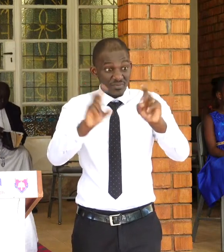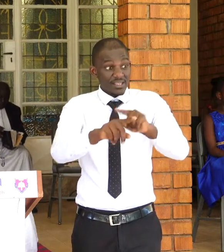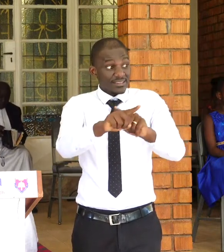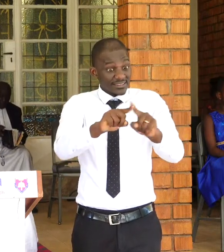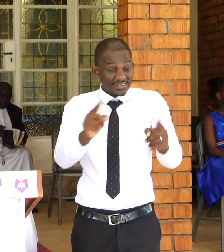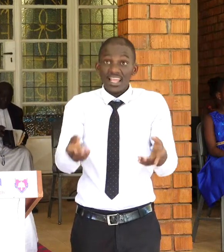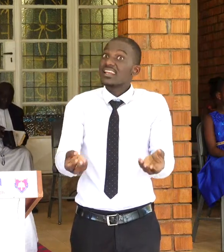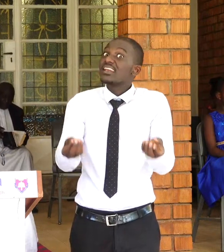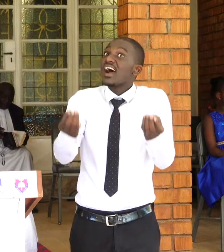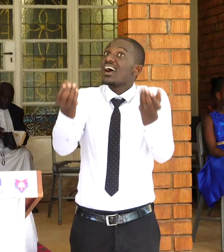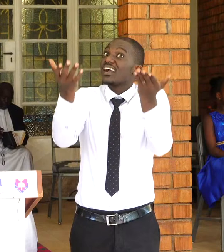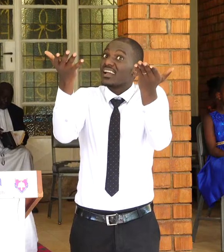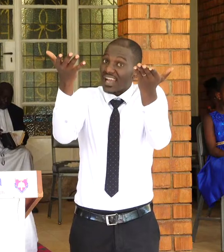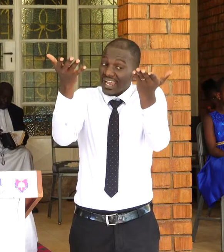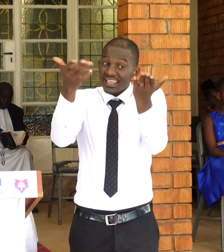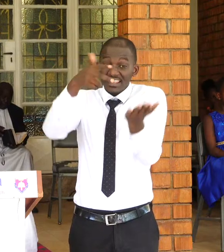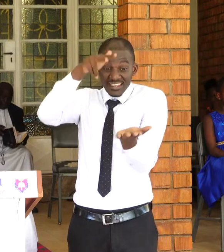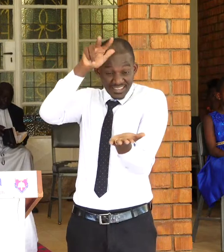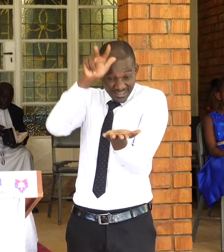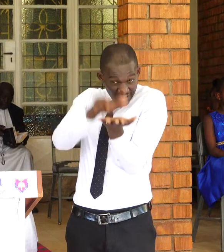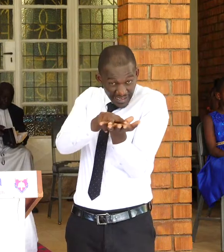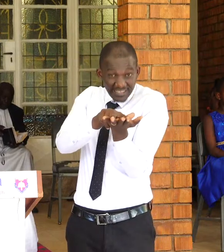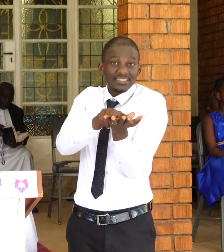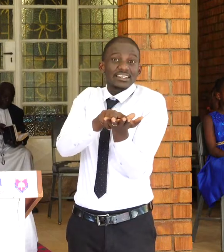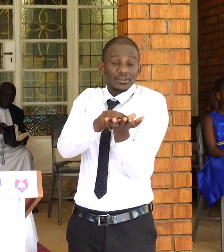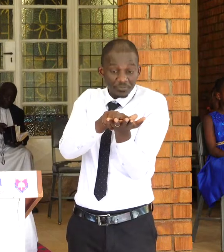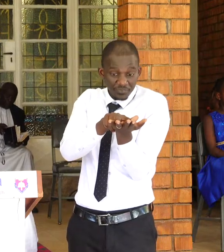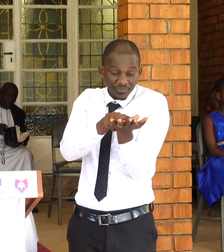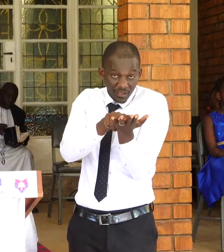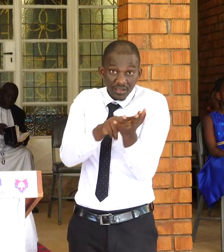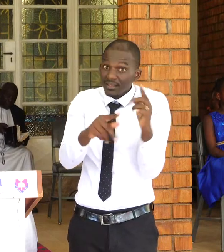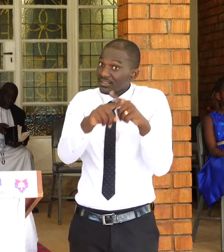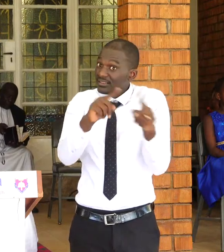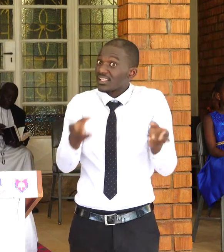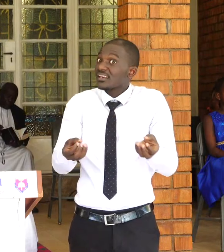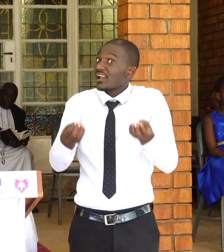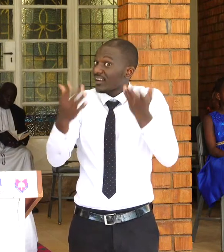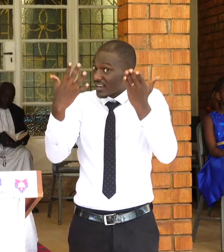saddaaka ekakasa, saddaaka ekakasa